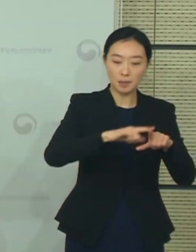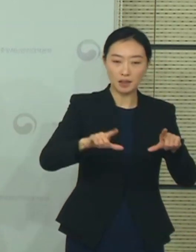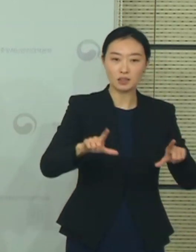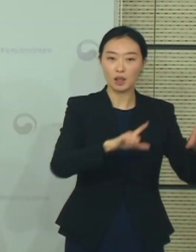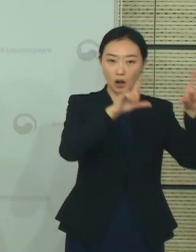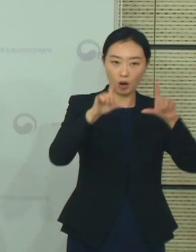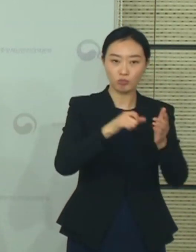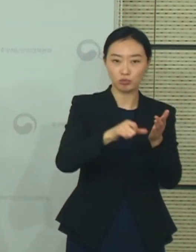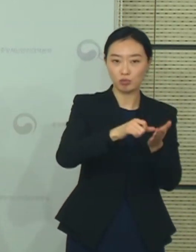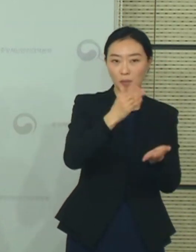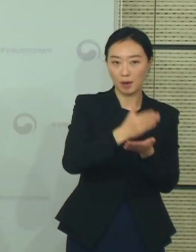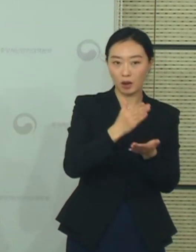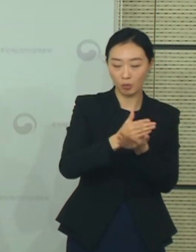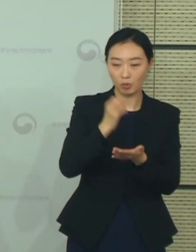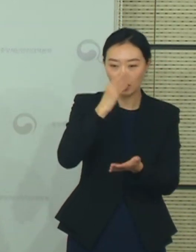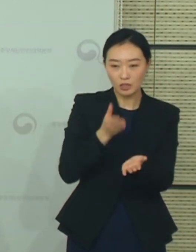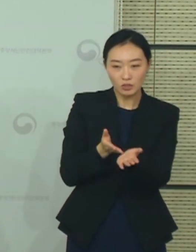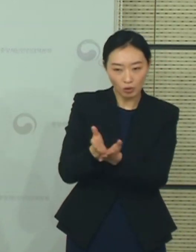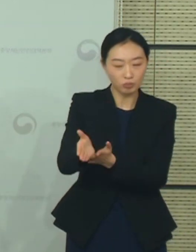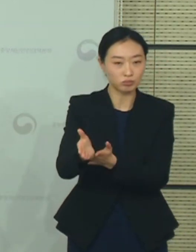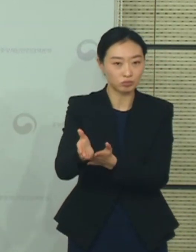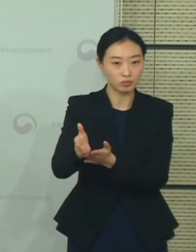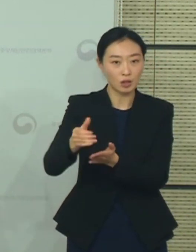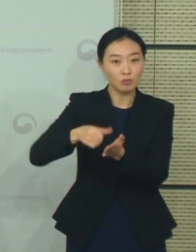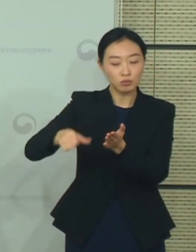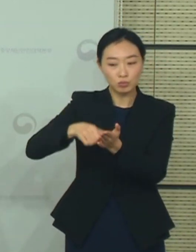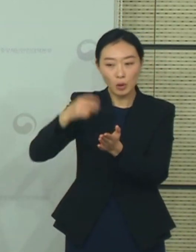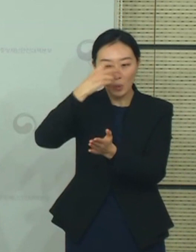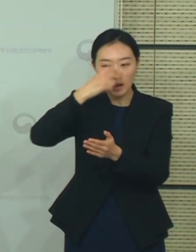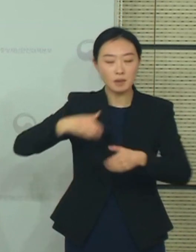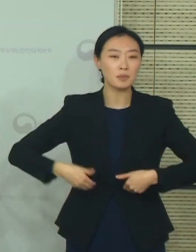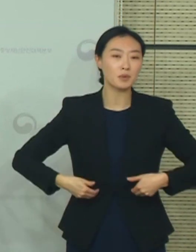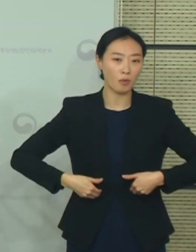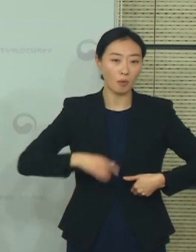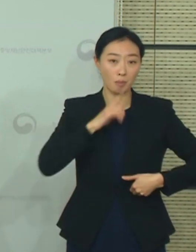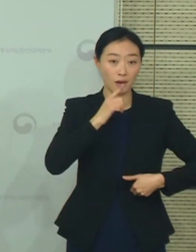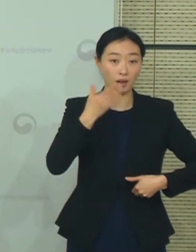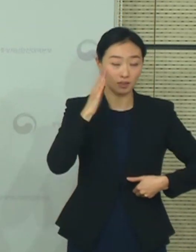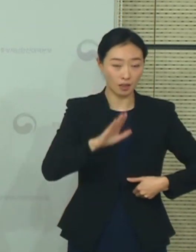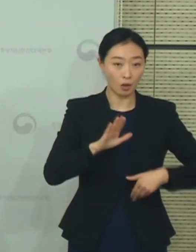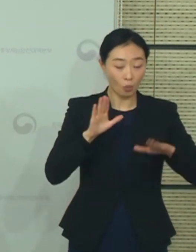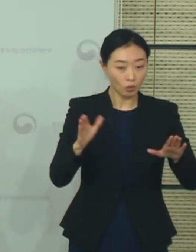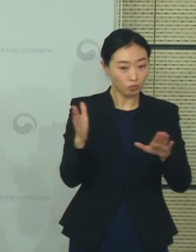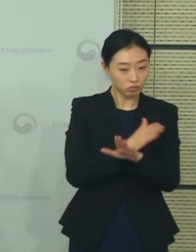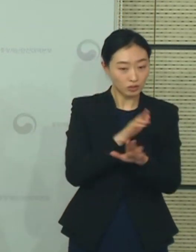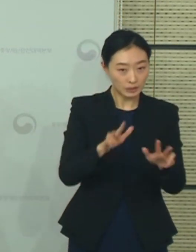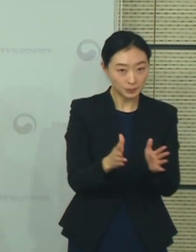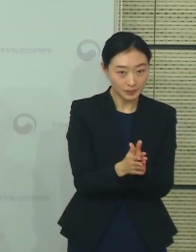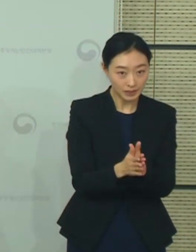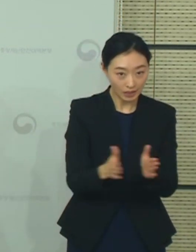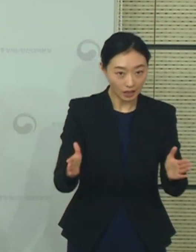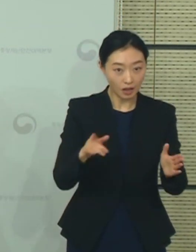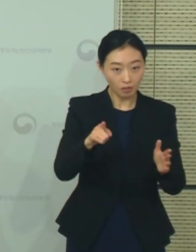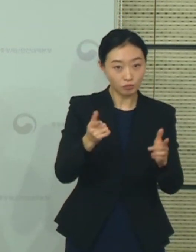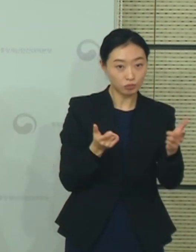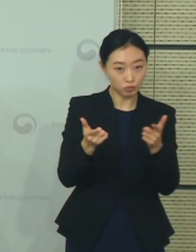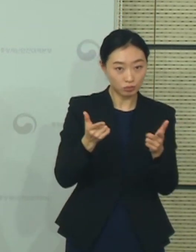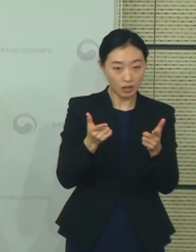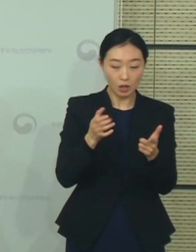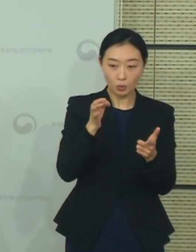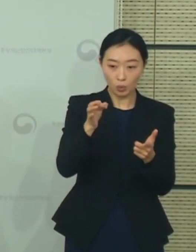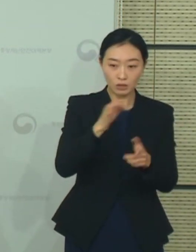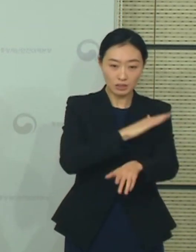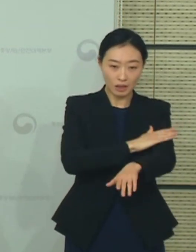전략물자 수준으로 관리해야 된다 이런 이야기도 전문가들 사이에서 나오고 있는데 혹시 오늘부터 시행하는 이 조치로도 가격이 잡히지